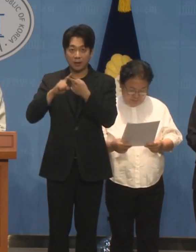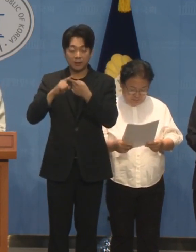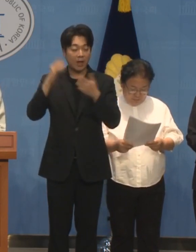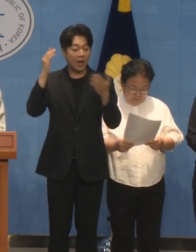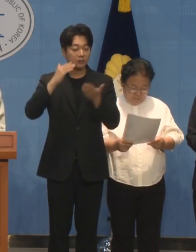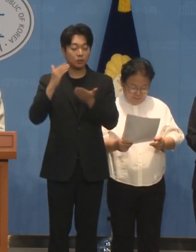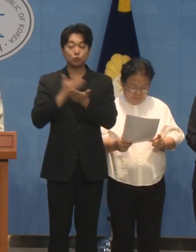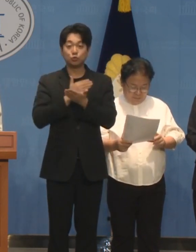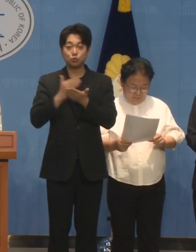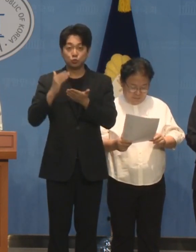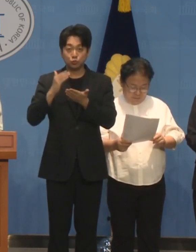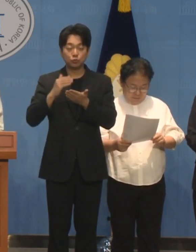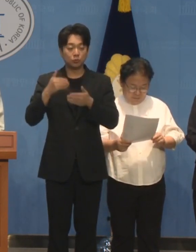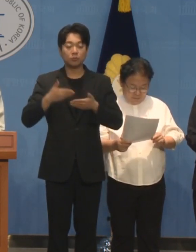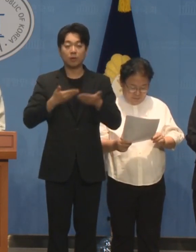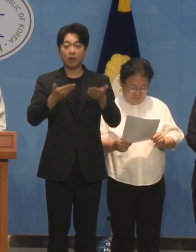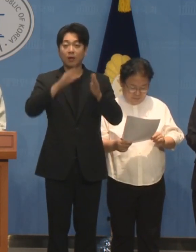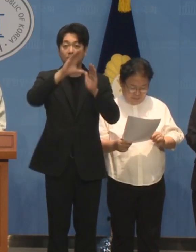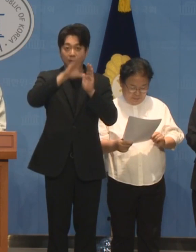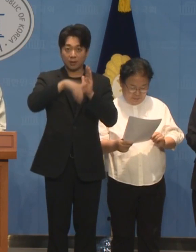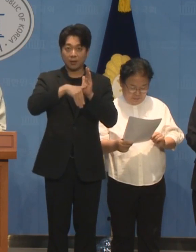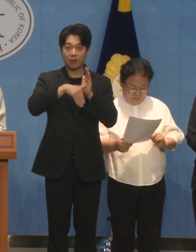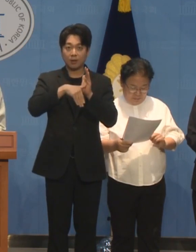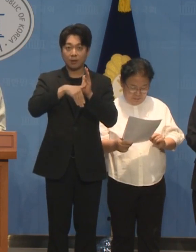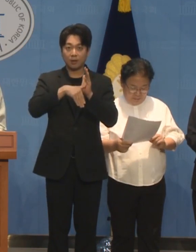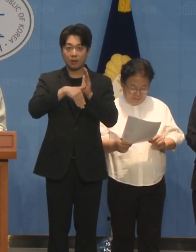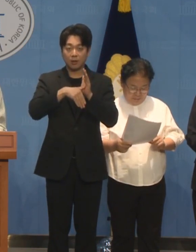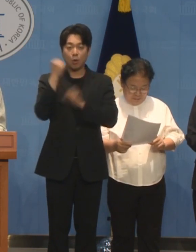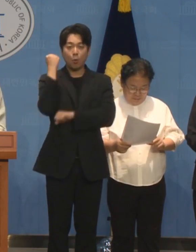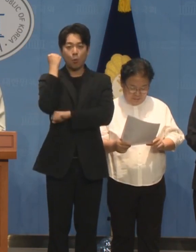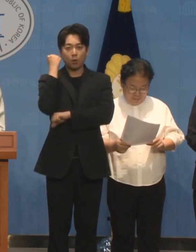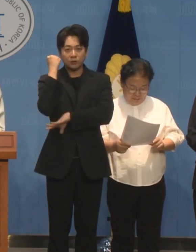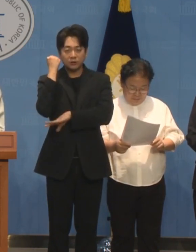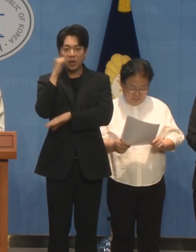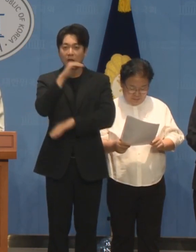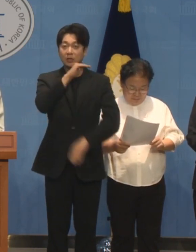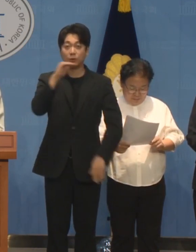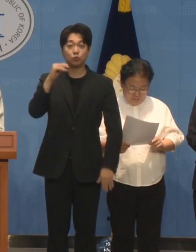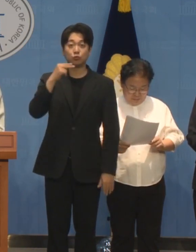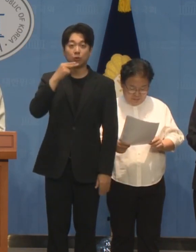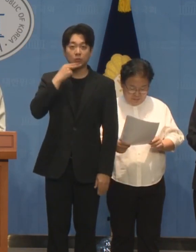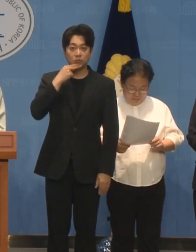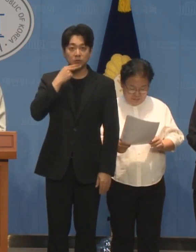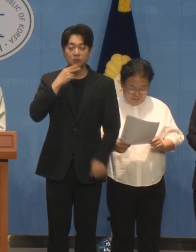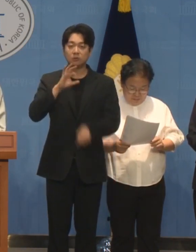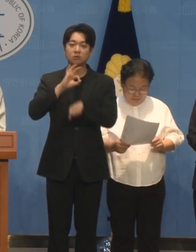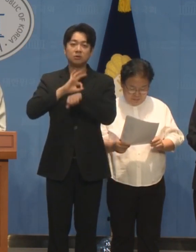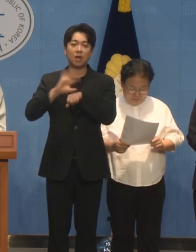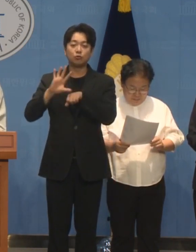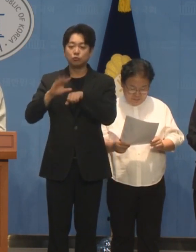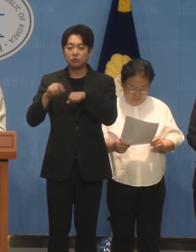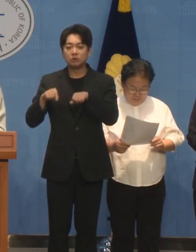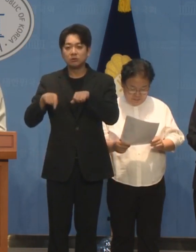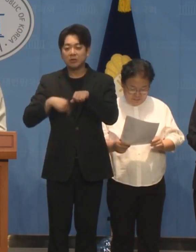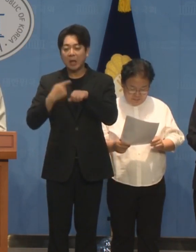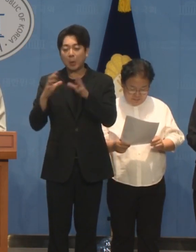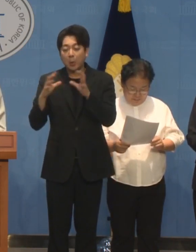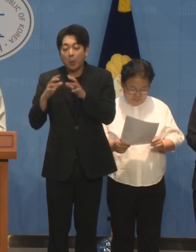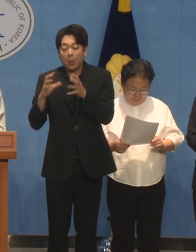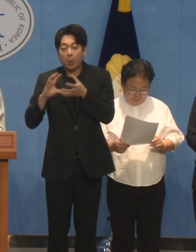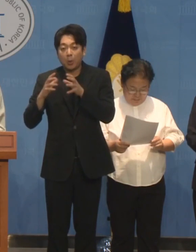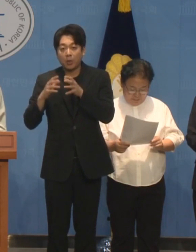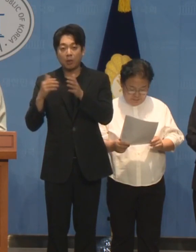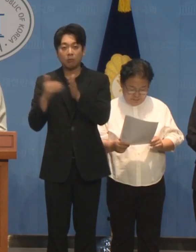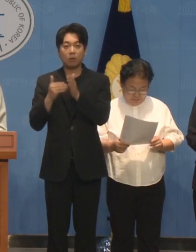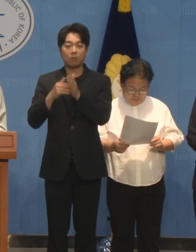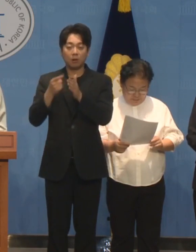규모를 결정할 때 아무런 원칙과 기준 없이 제대로 된 심사 없이 밀실에서 졸속 추진한